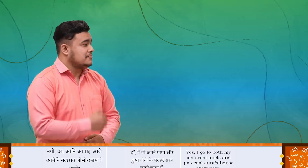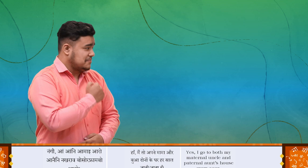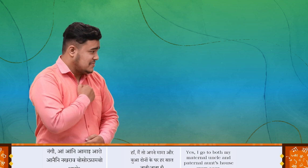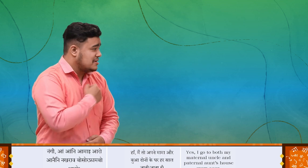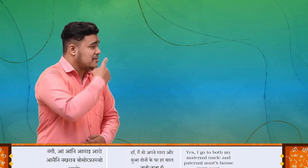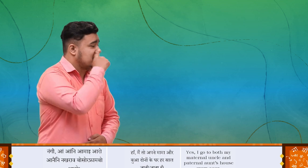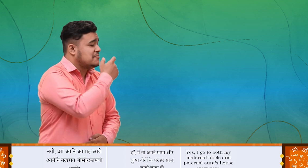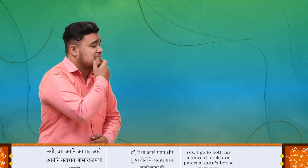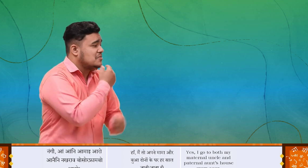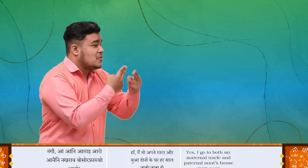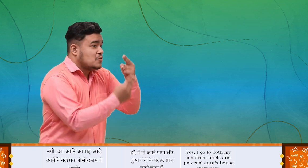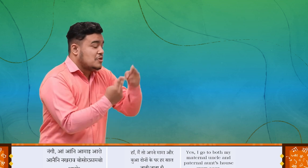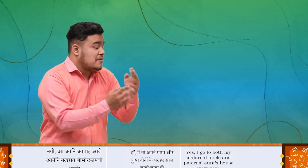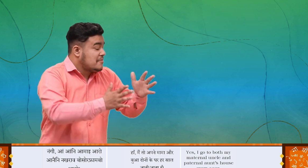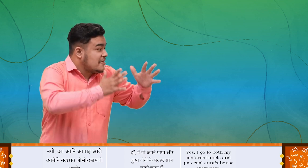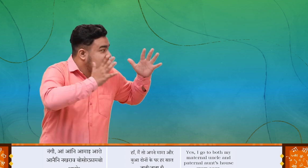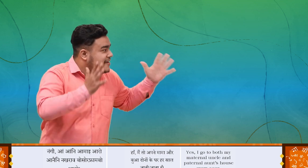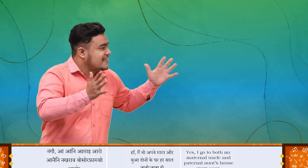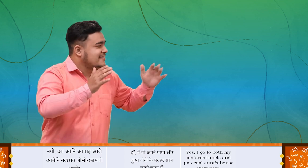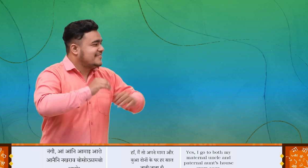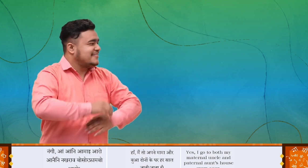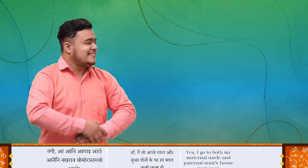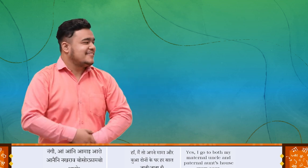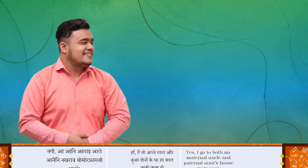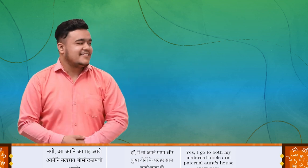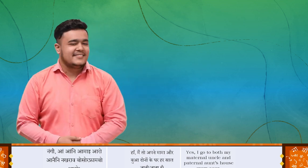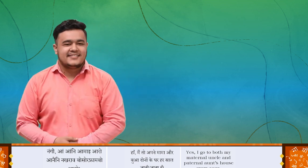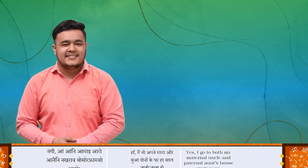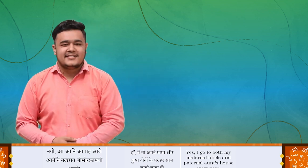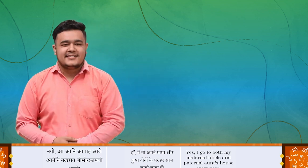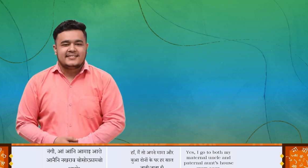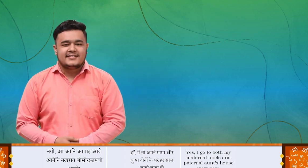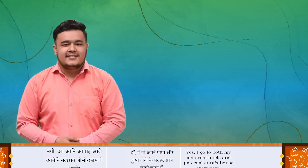नंगौ, आं आंनि आमाय आरो आनैनि नखराव बोसोरफ्रामबो थाङो।